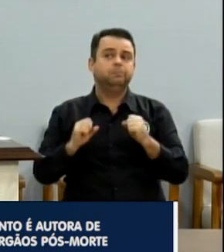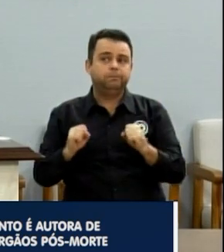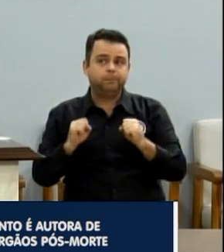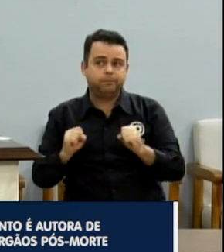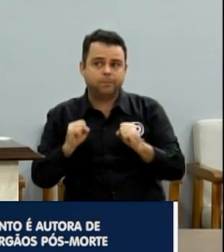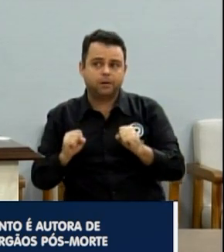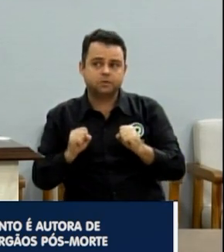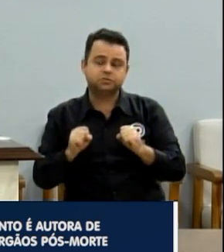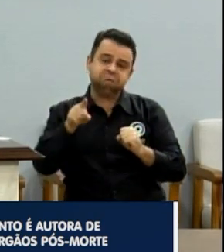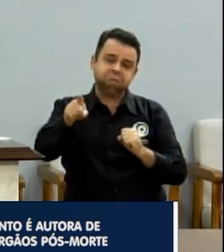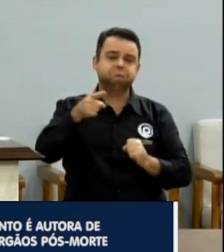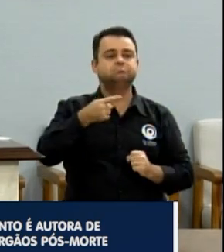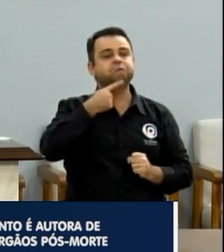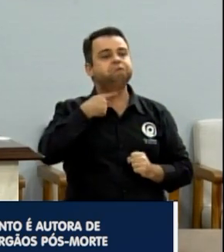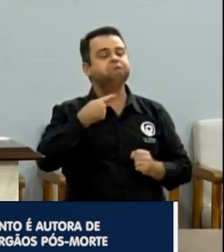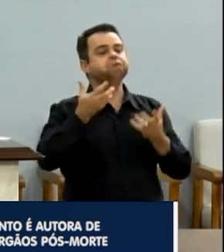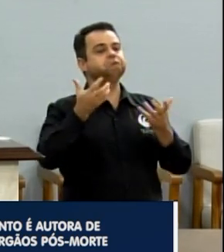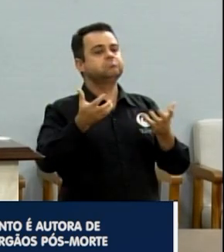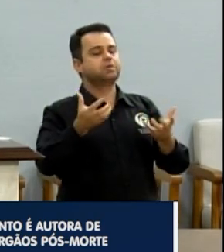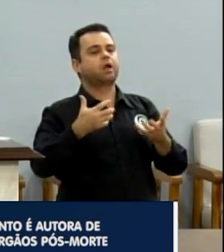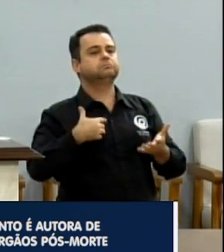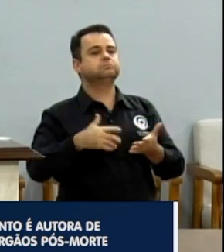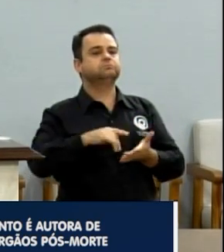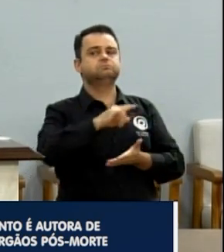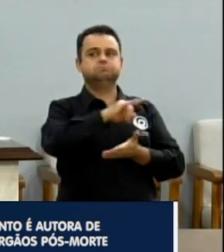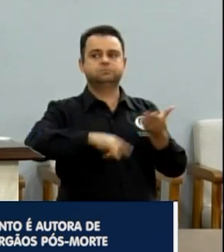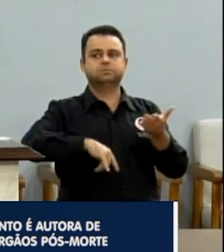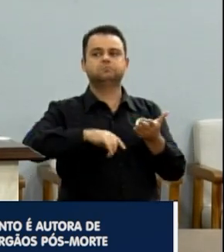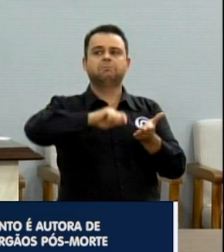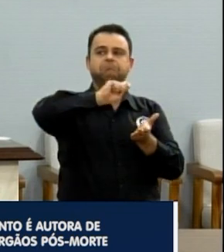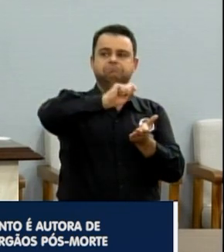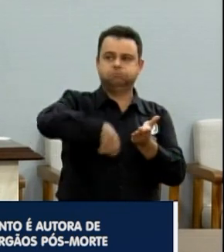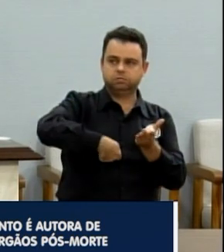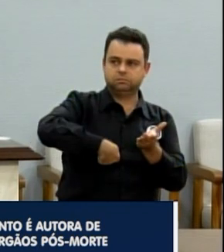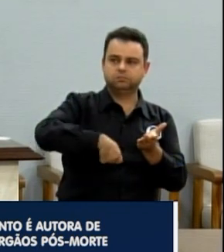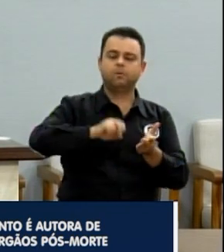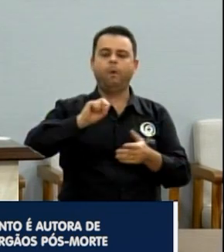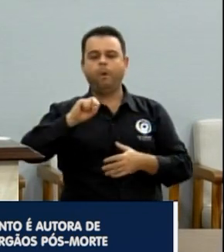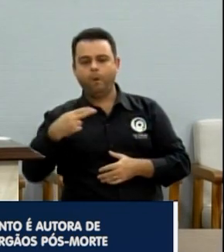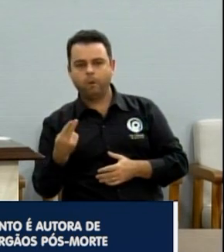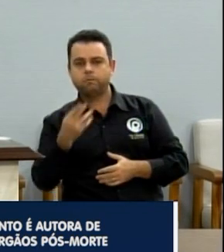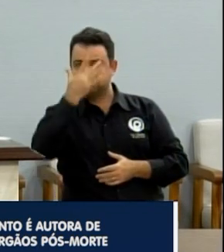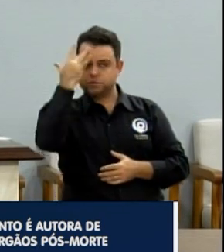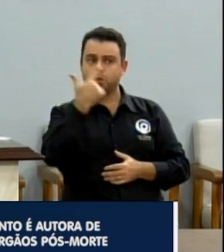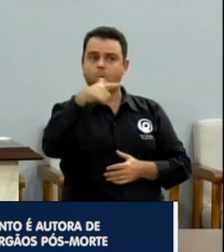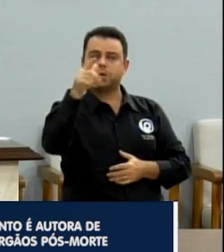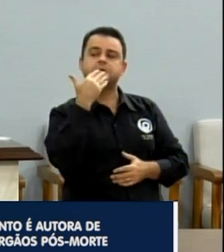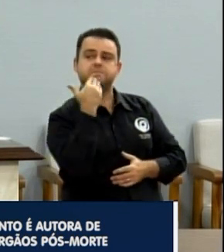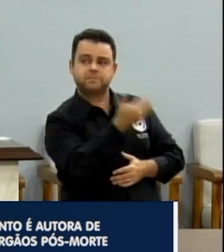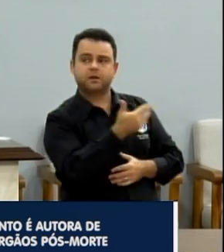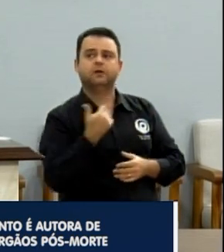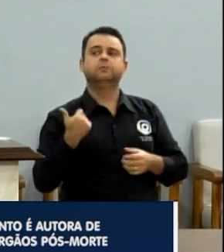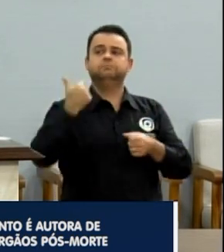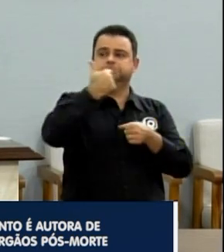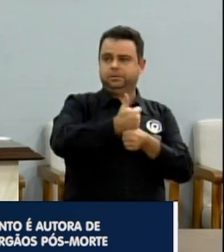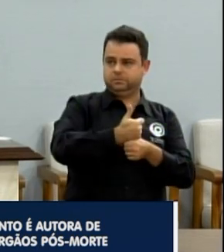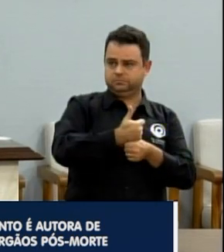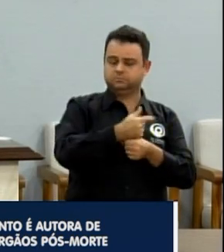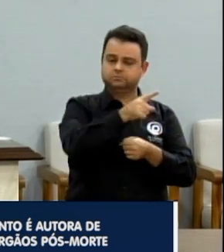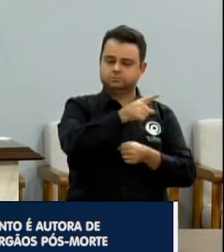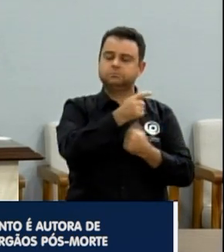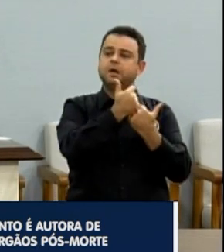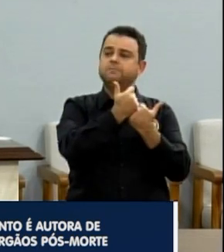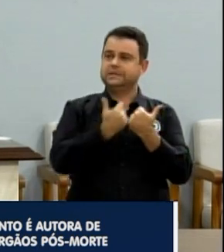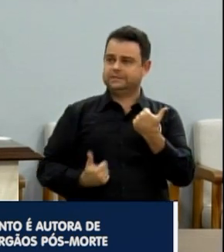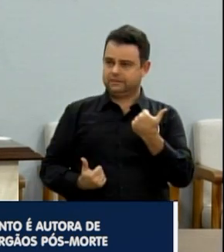forma expressa ou em sua CNH ou em seu RG. Então, todos eram presumidamente doadores de órgãos. E